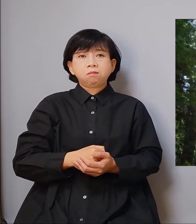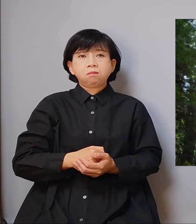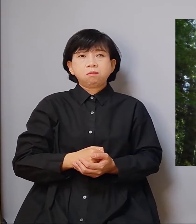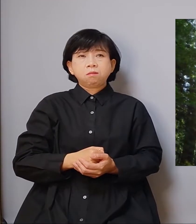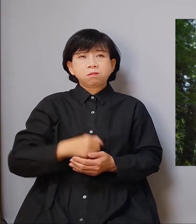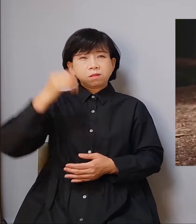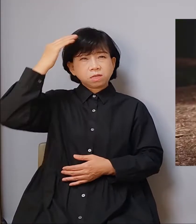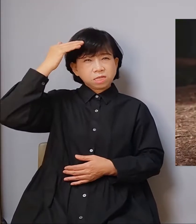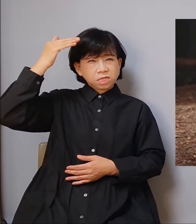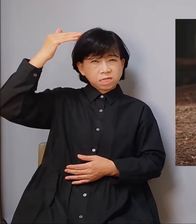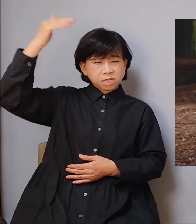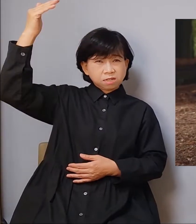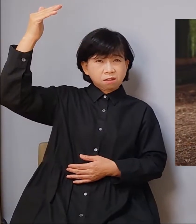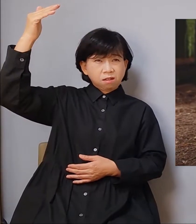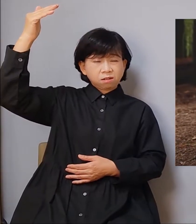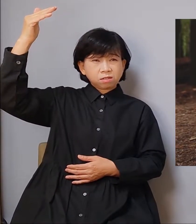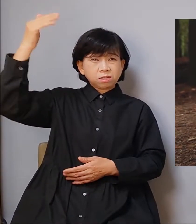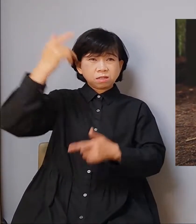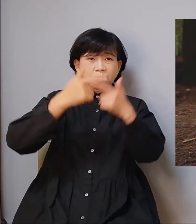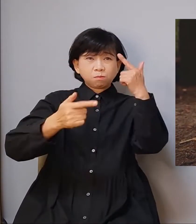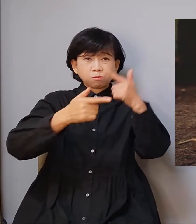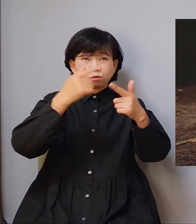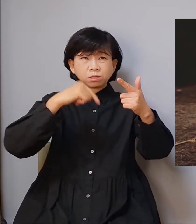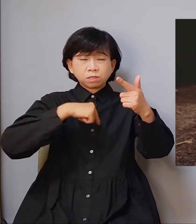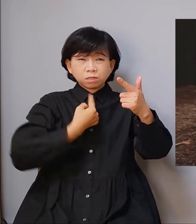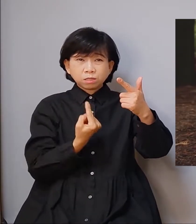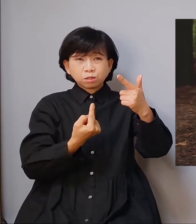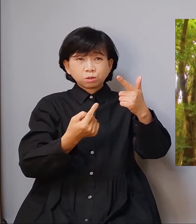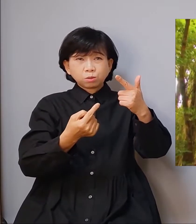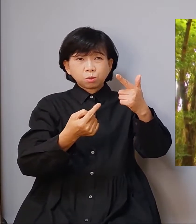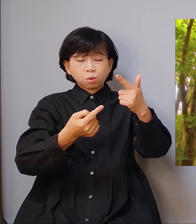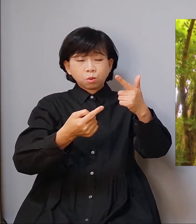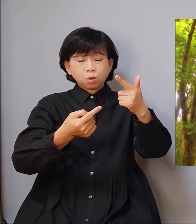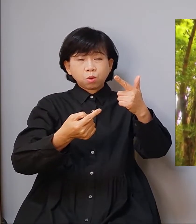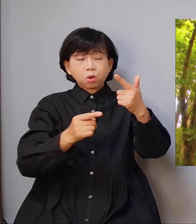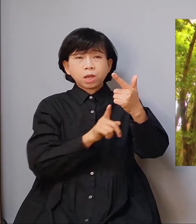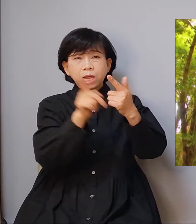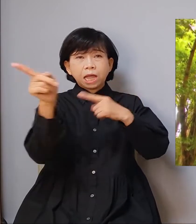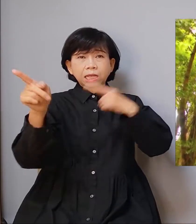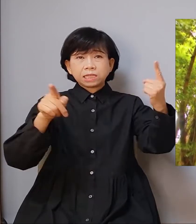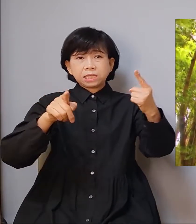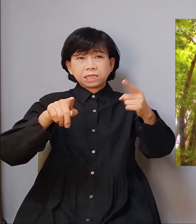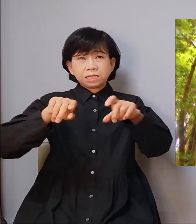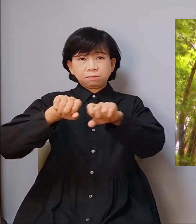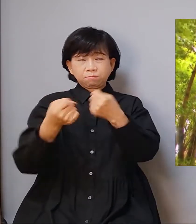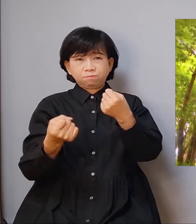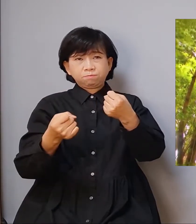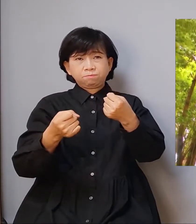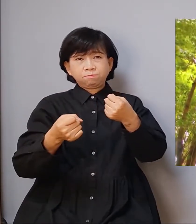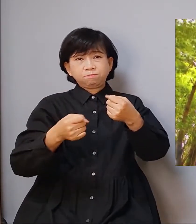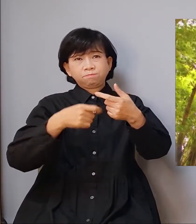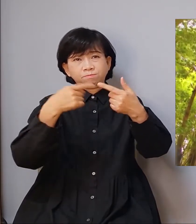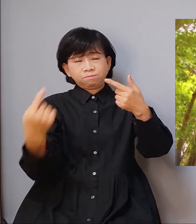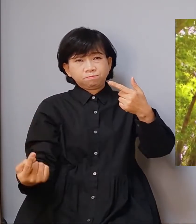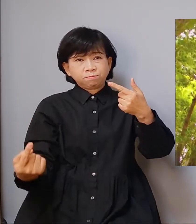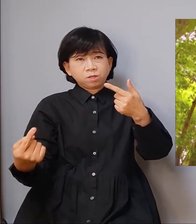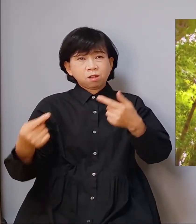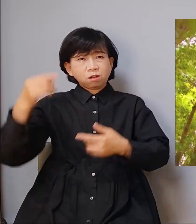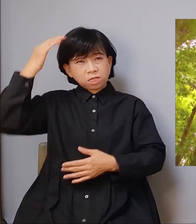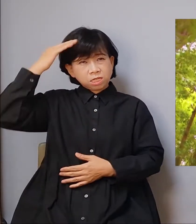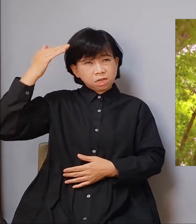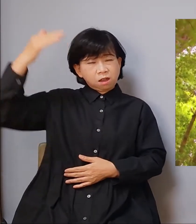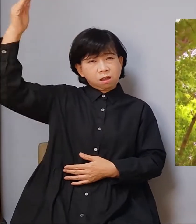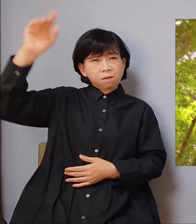키 큰 나무가 스스로 가지를 꺾고 키 작은 나무들이 광합성을 할 수 있도록 돕습니다. 120m의